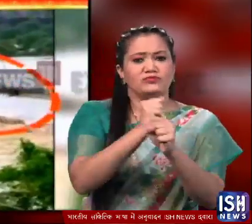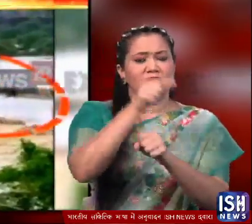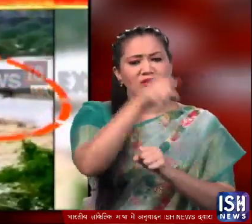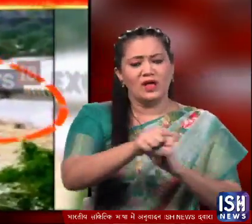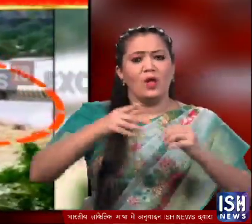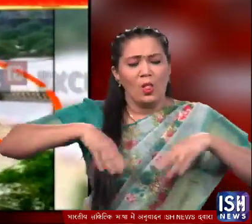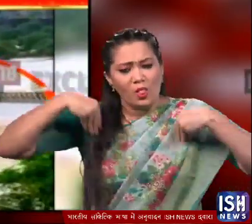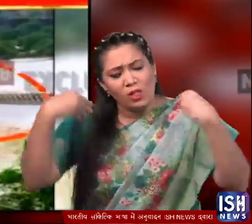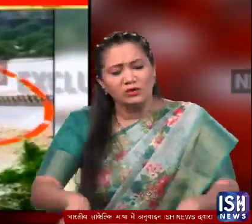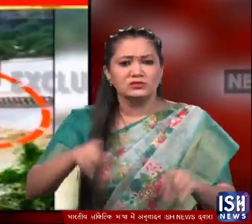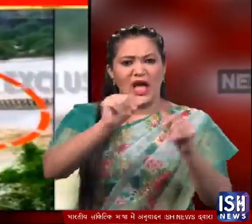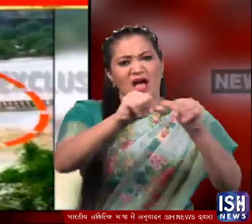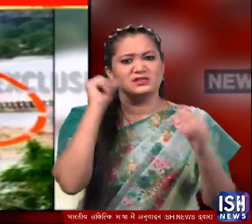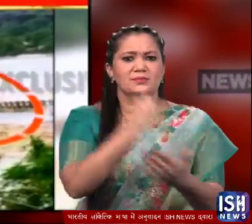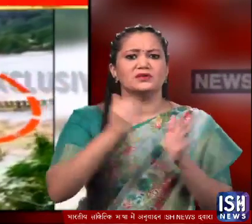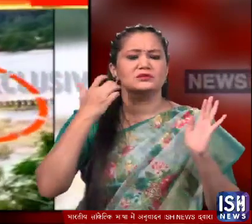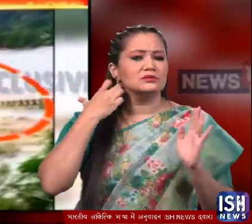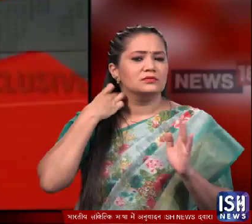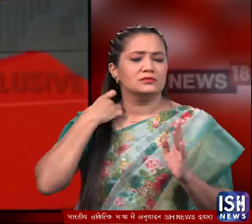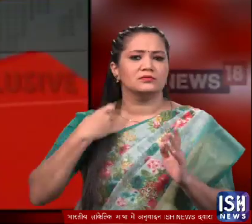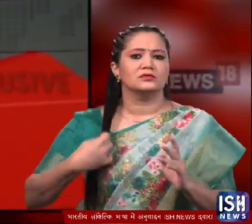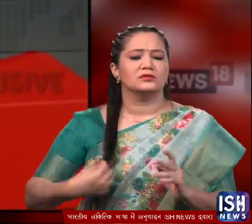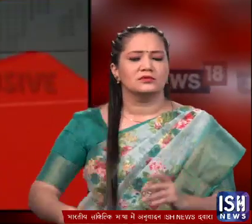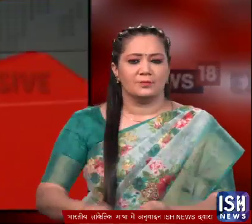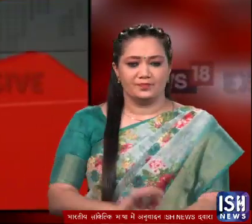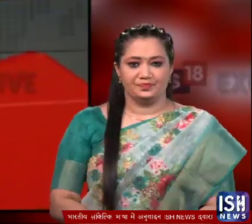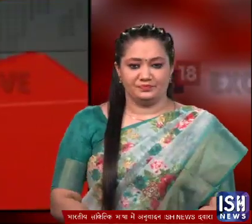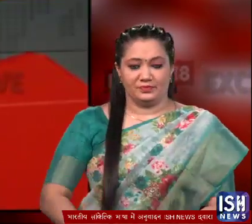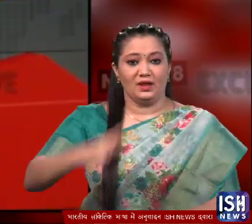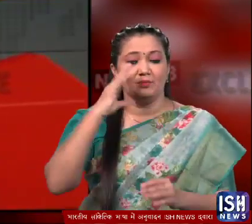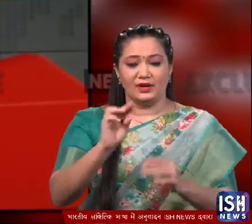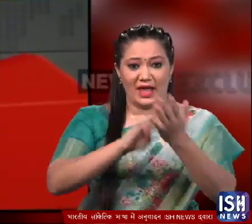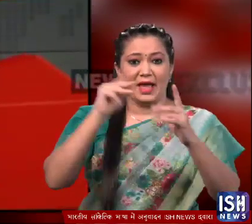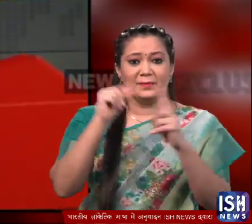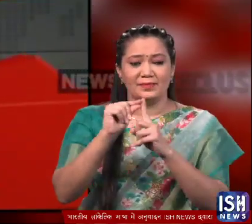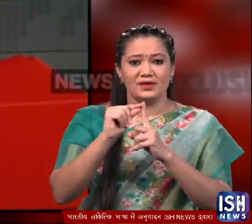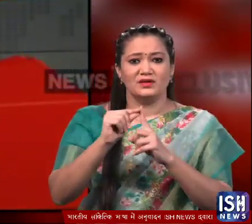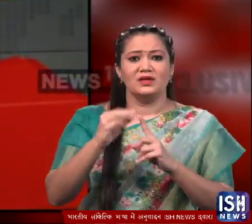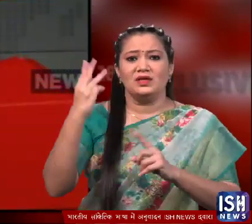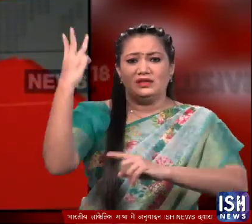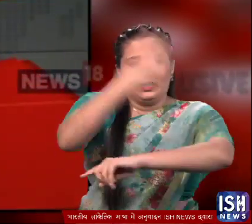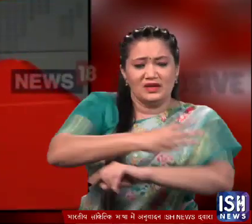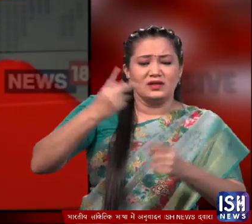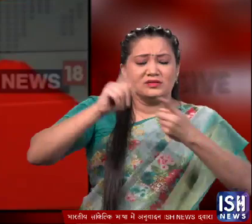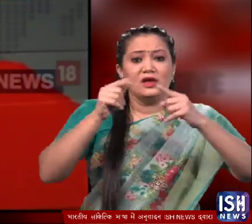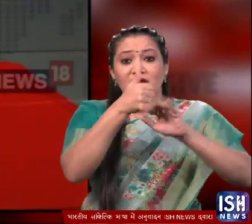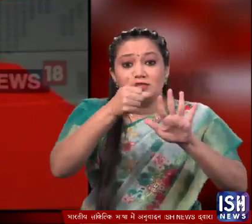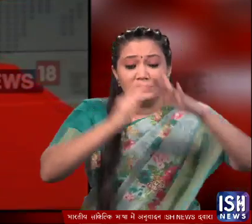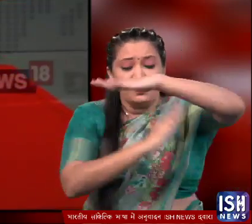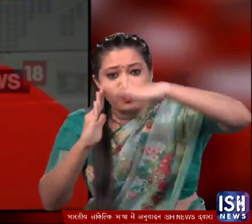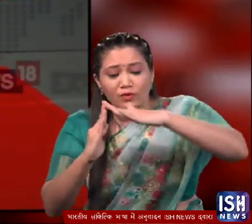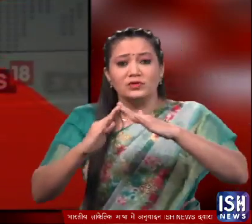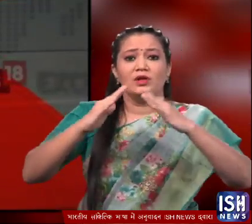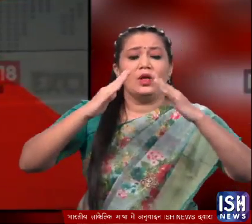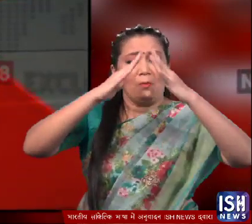सरकार राज्य को हुए नुकसान के लिए जवाबदेही तय करे। सौगात की एक बात यह कि मध्य प्रदेश में बीते 3 दिन में 6 पुल बाढ़ में